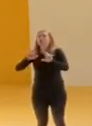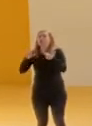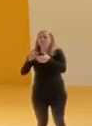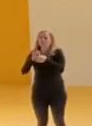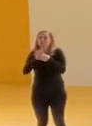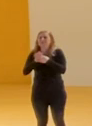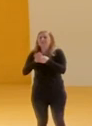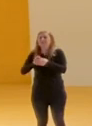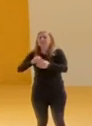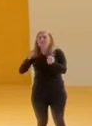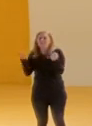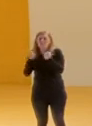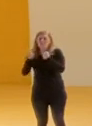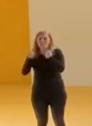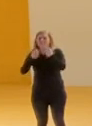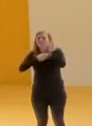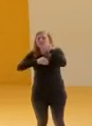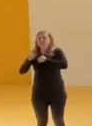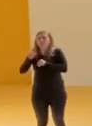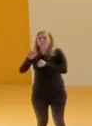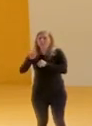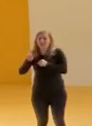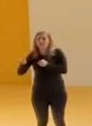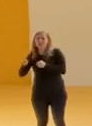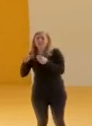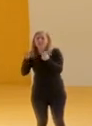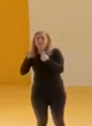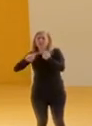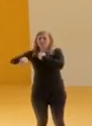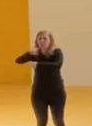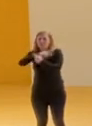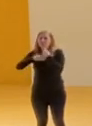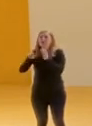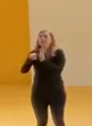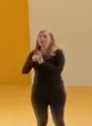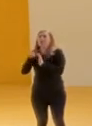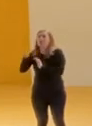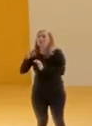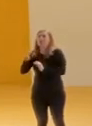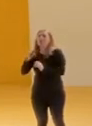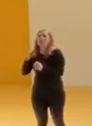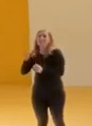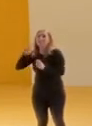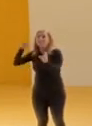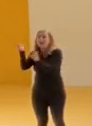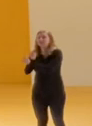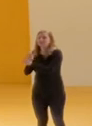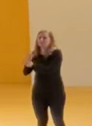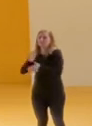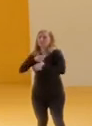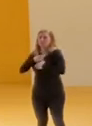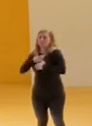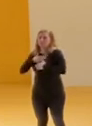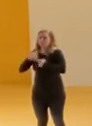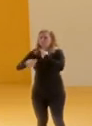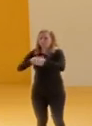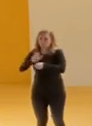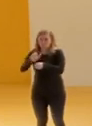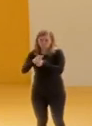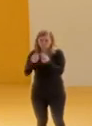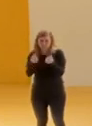zwiększeniem podaży pieniądza w obiegu w otoczeniu całkowitego monopolu państwowego na produkcję pieniędzy przed wiekiem 20